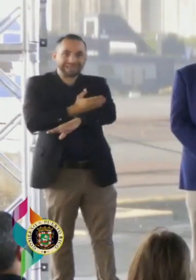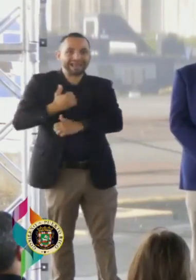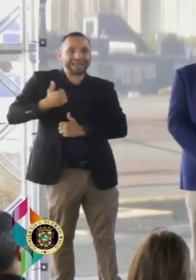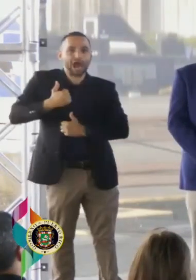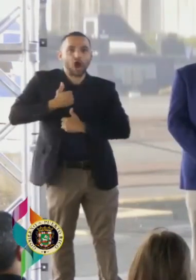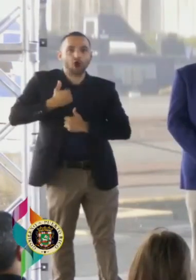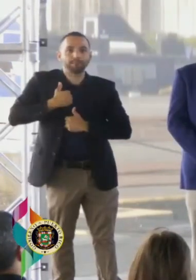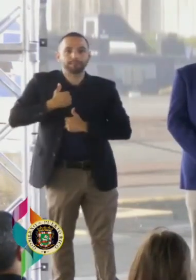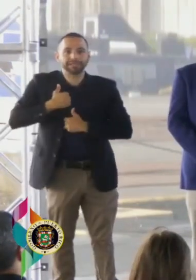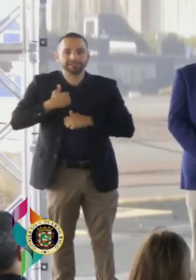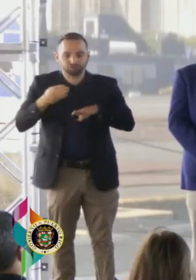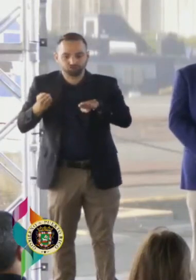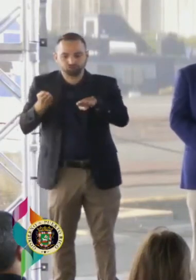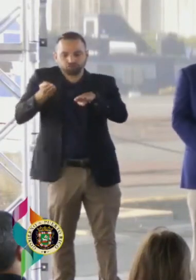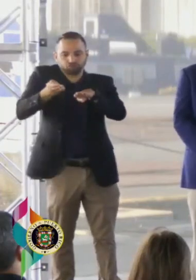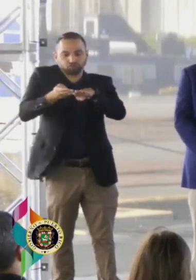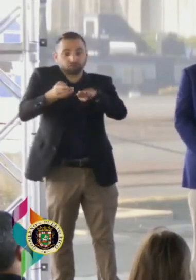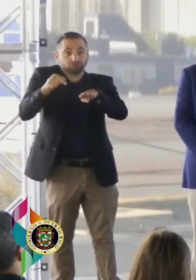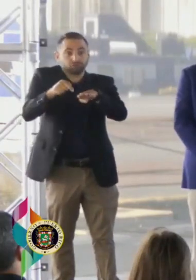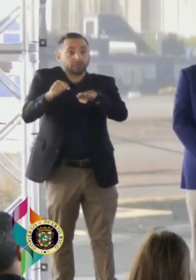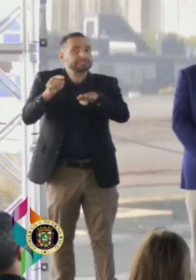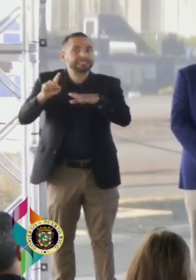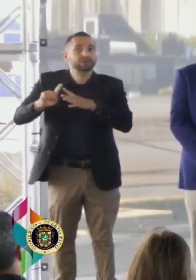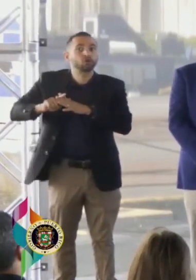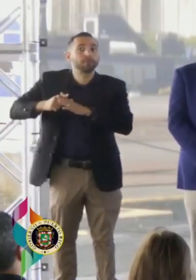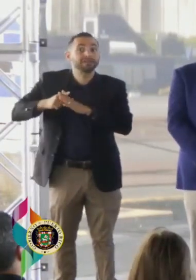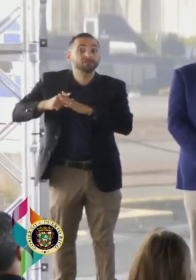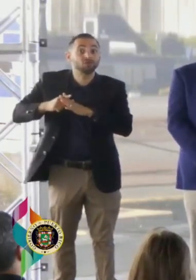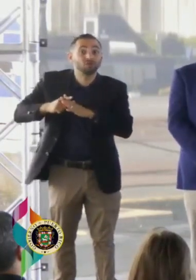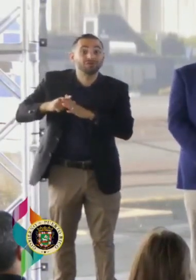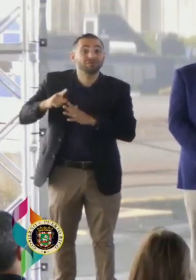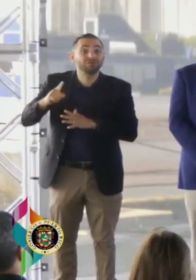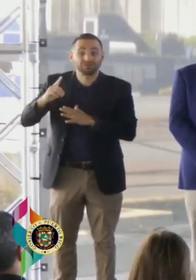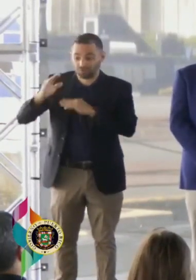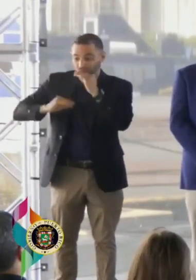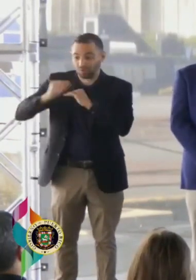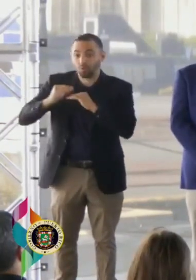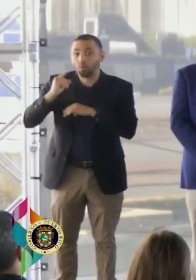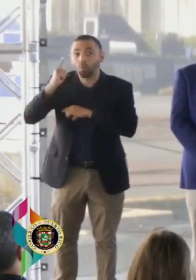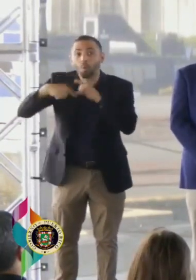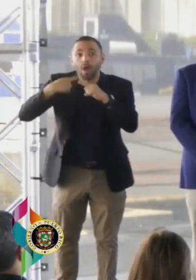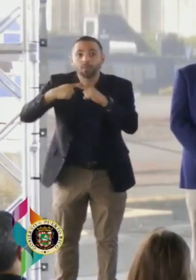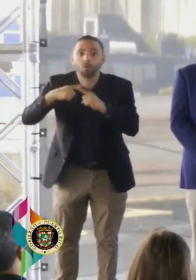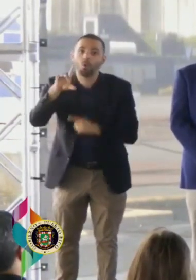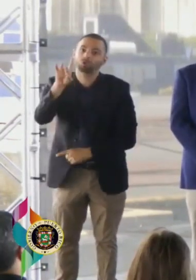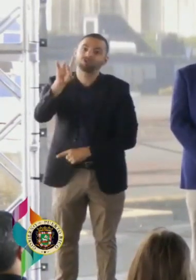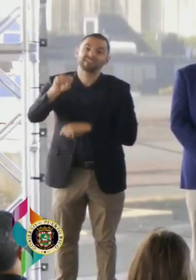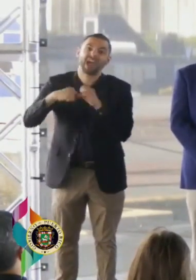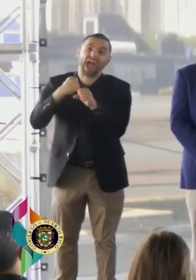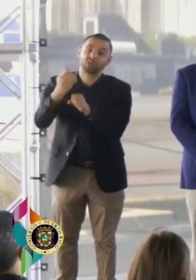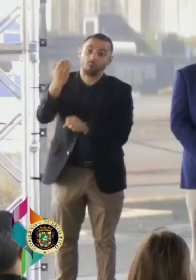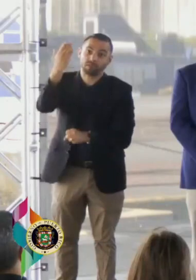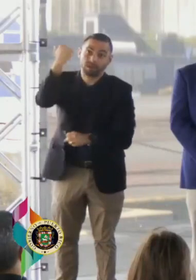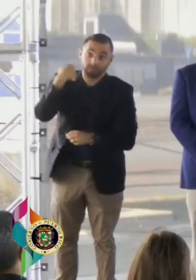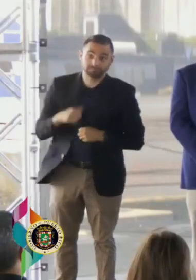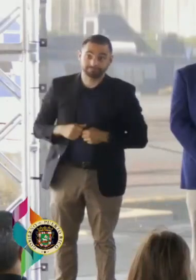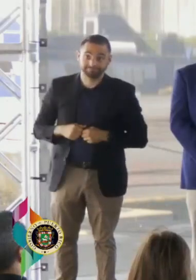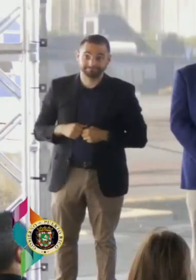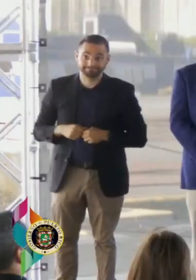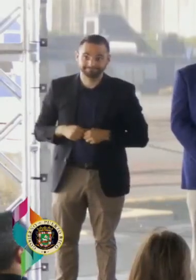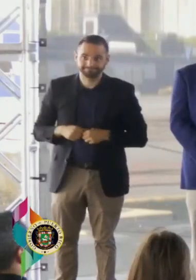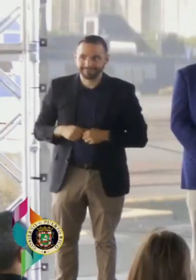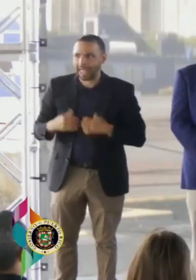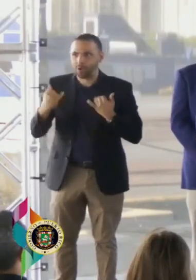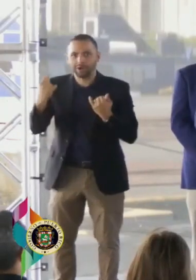terminal el cual originalmente fue construido hace más de 80 años con este acuerdo el cual